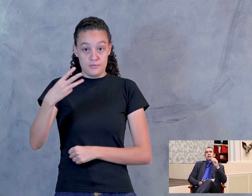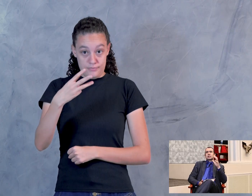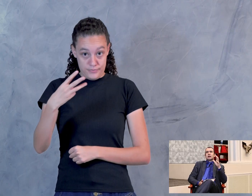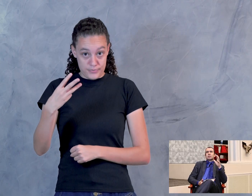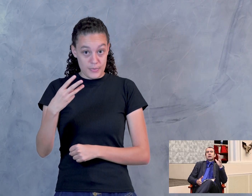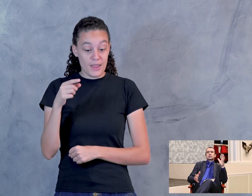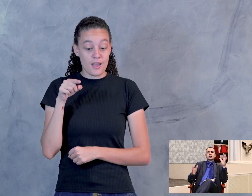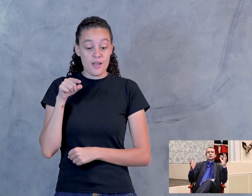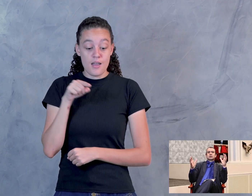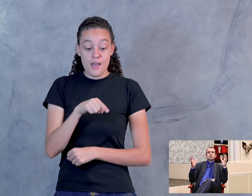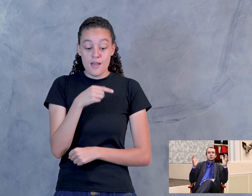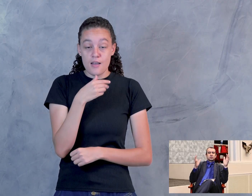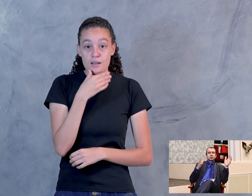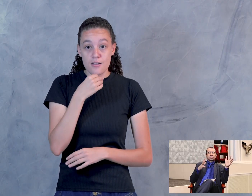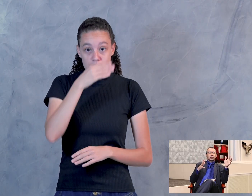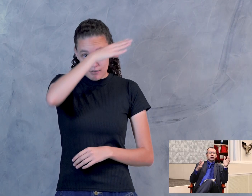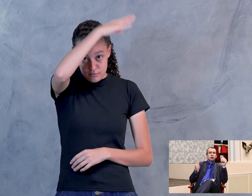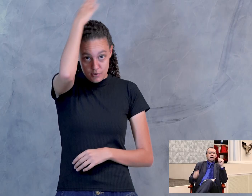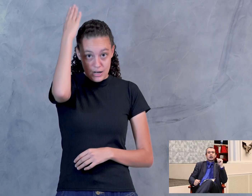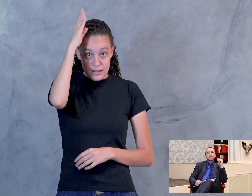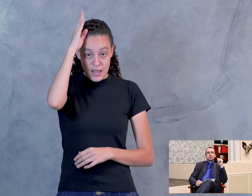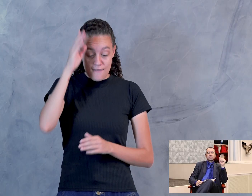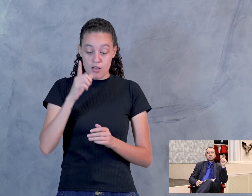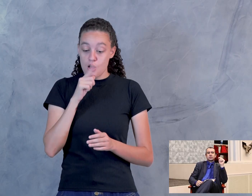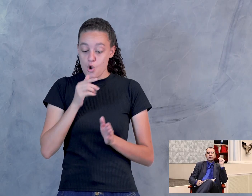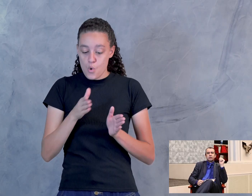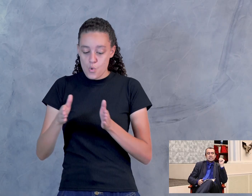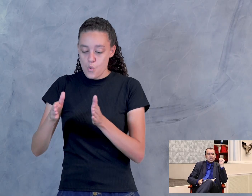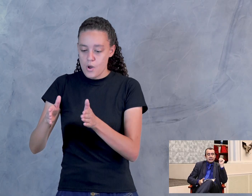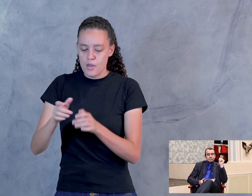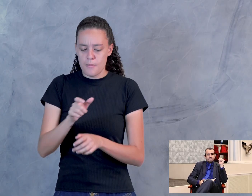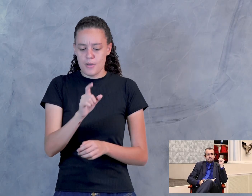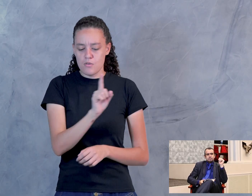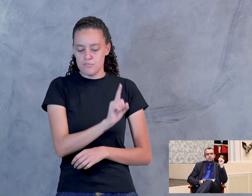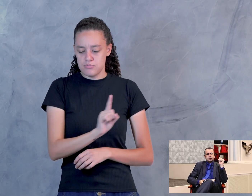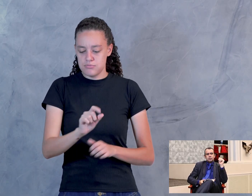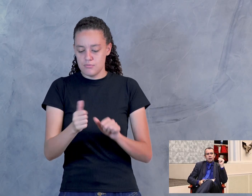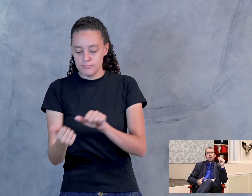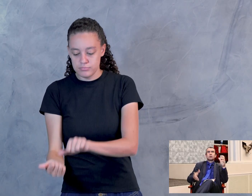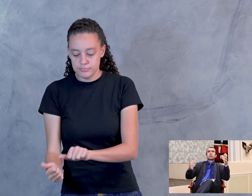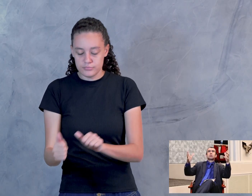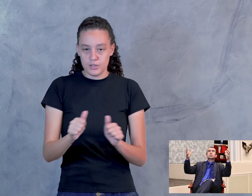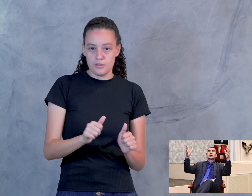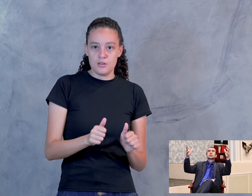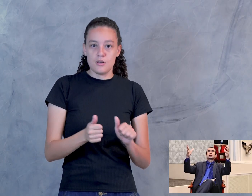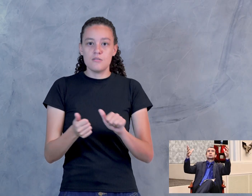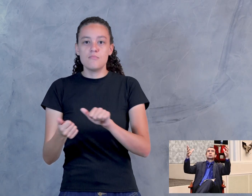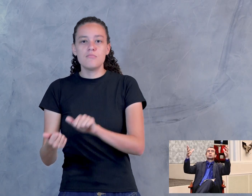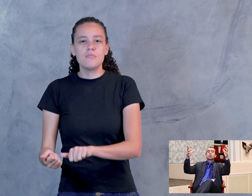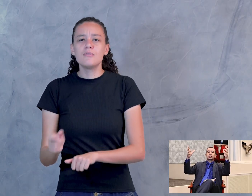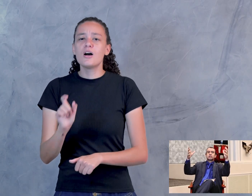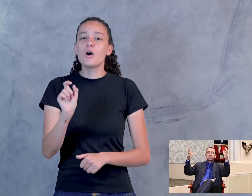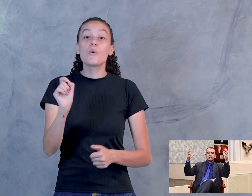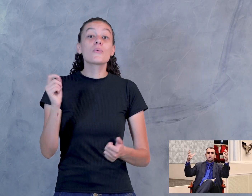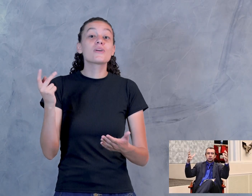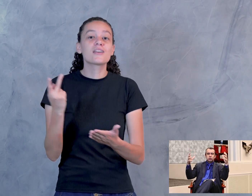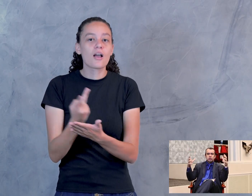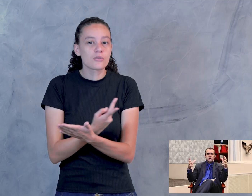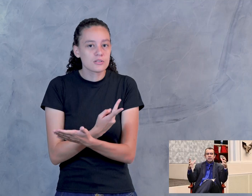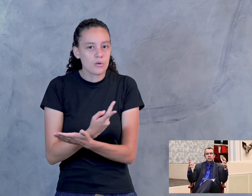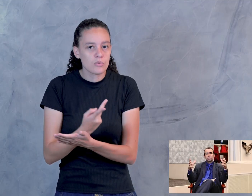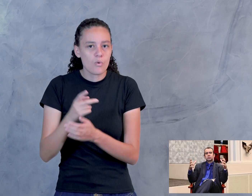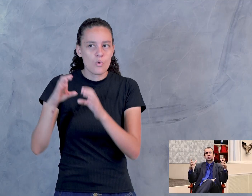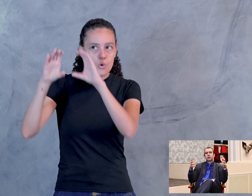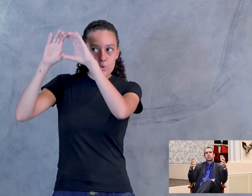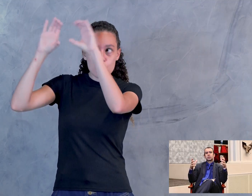1933, quando ele estava batizando as pessoas no Rio Ohio, em Jeffersonville, Indiana, uma tocha de